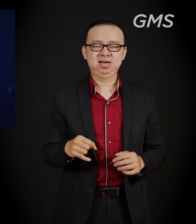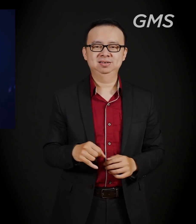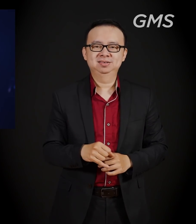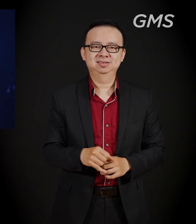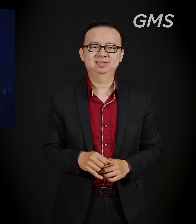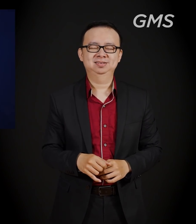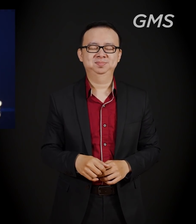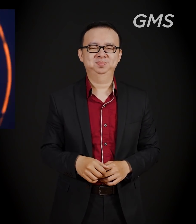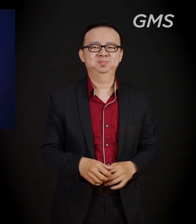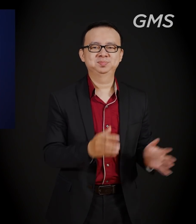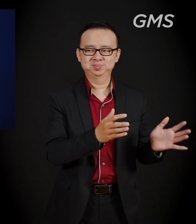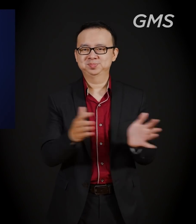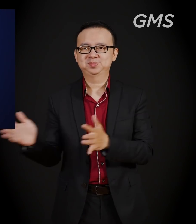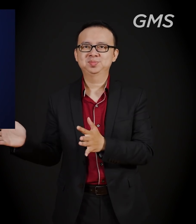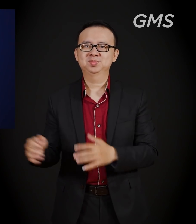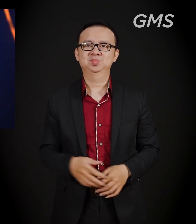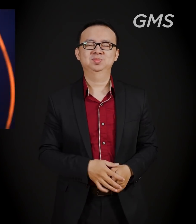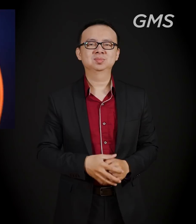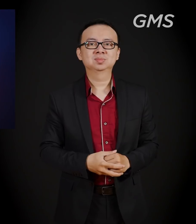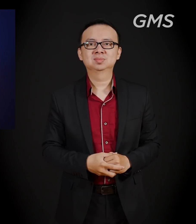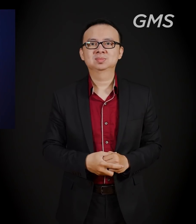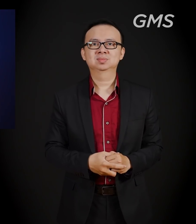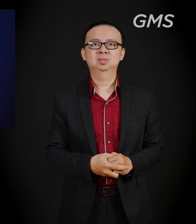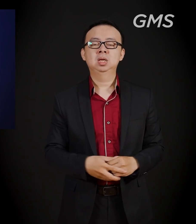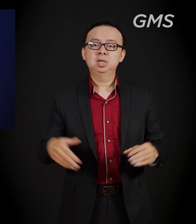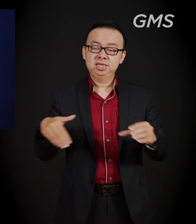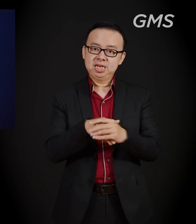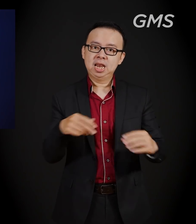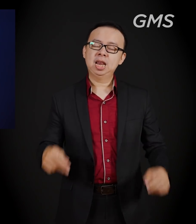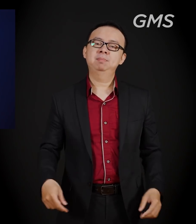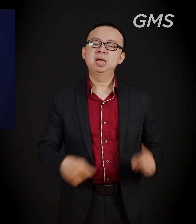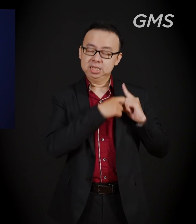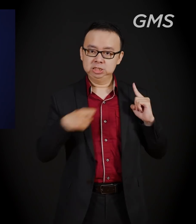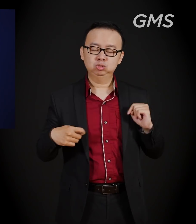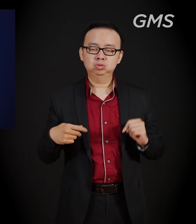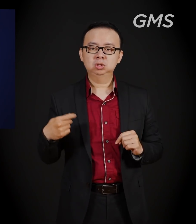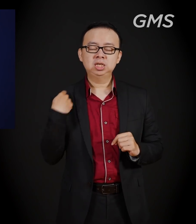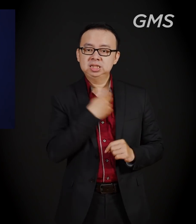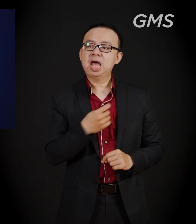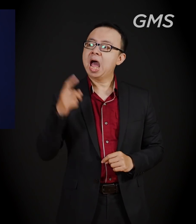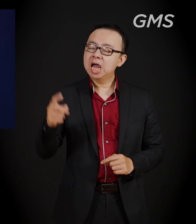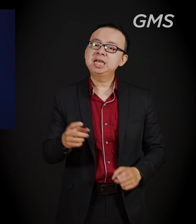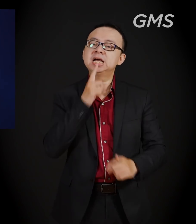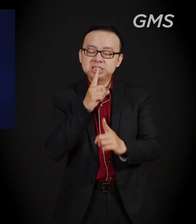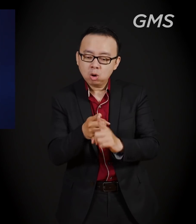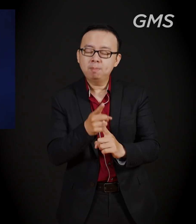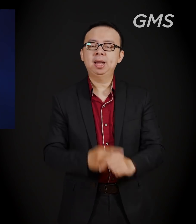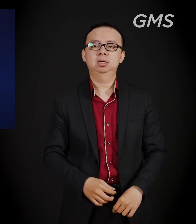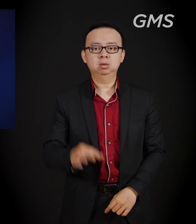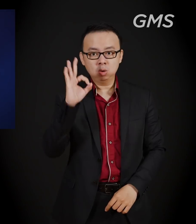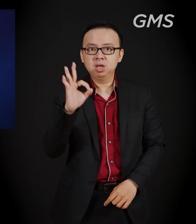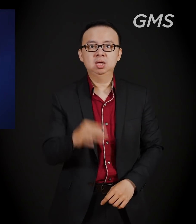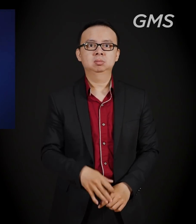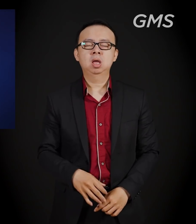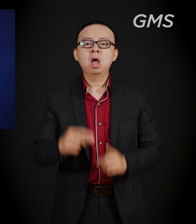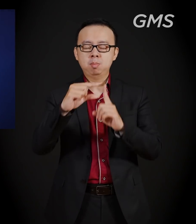Tapi saudara ku yang kasih dalam Tuhan, izinkan saya mengingatkan buat saudara, dalam Kristus kita punya jawaban. Paulus sampai bilang gini, aku tahu kepada siapa